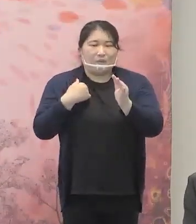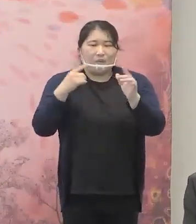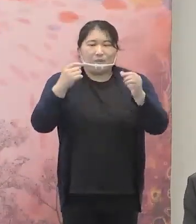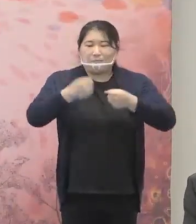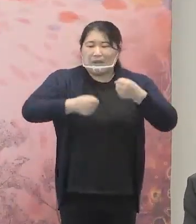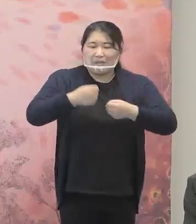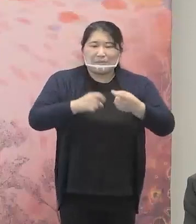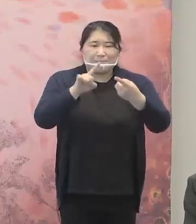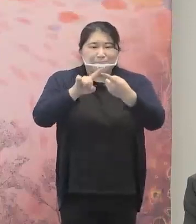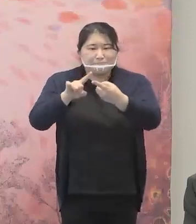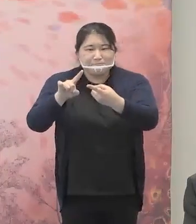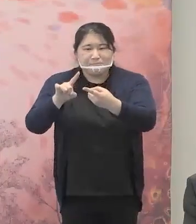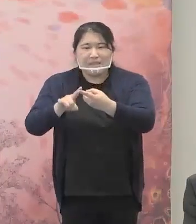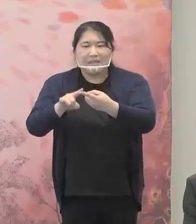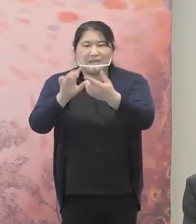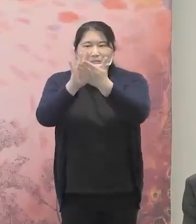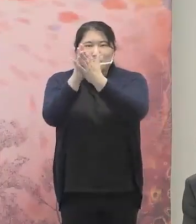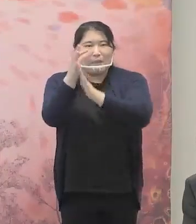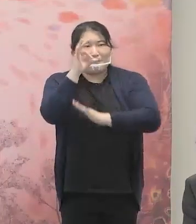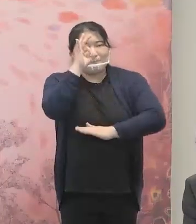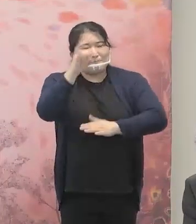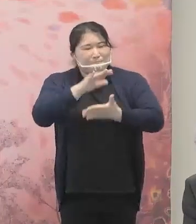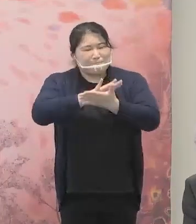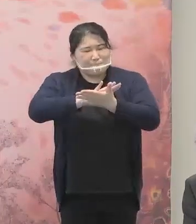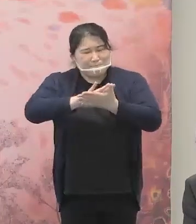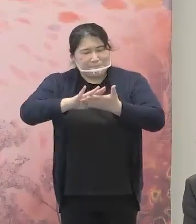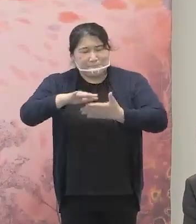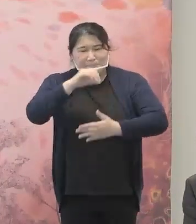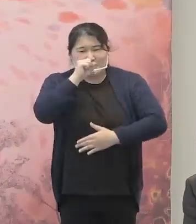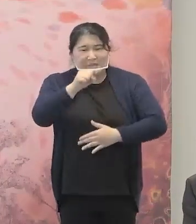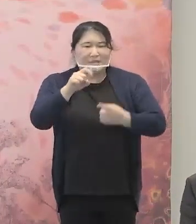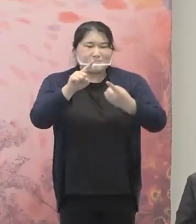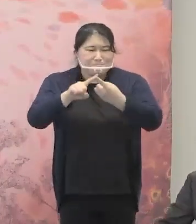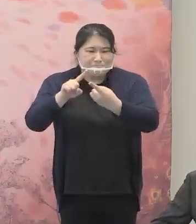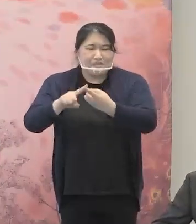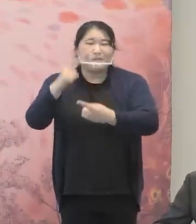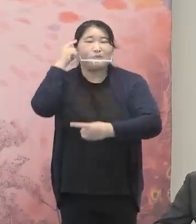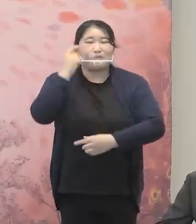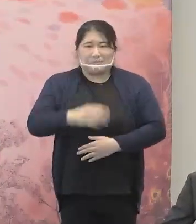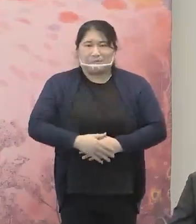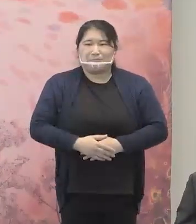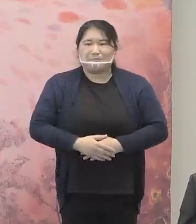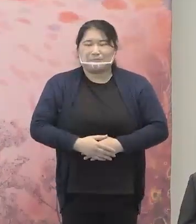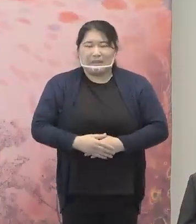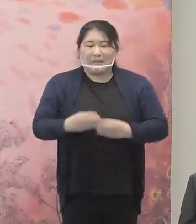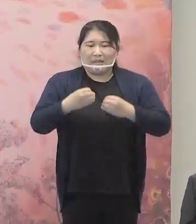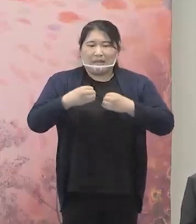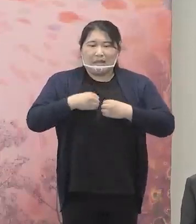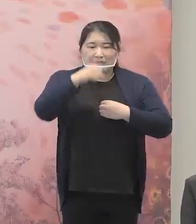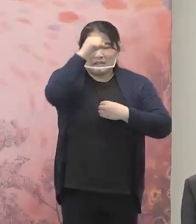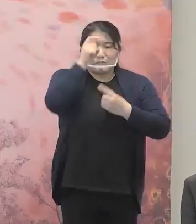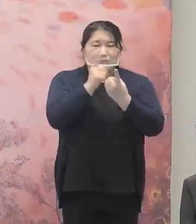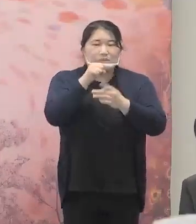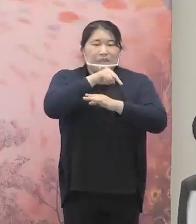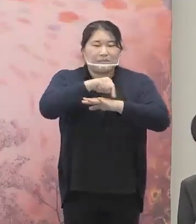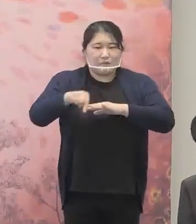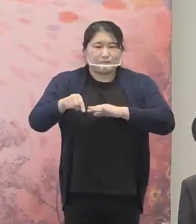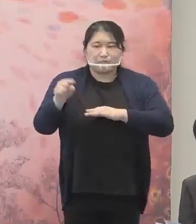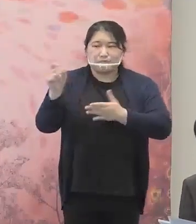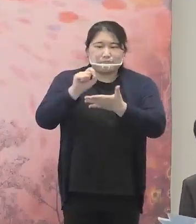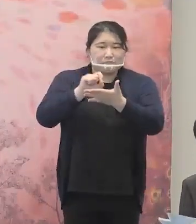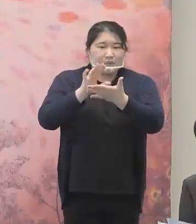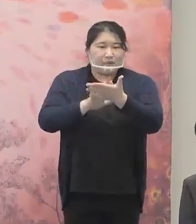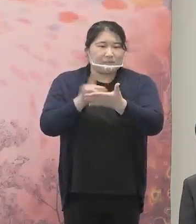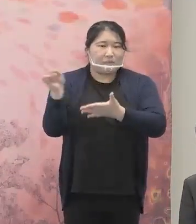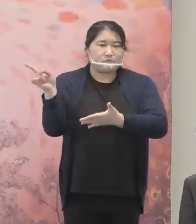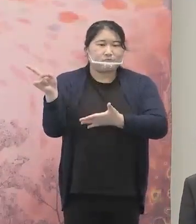ちょうど時期としてはぴったりあったのかなと思ってございます。もちろんこちらも感染症対策下の方に値段にパネル書いてござい